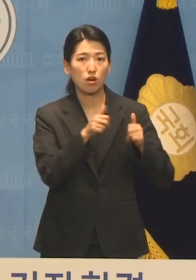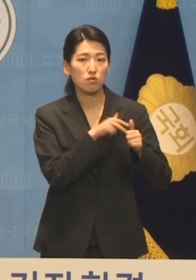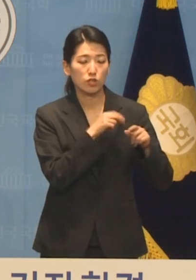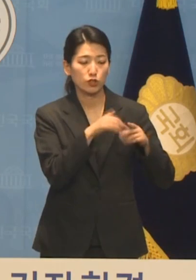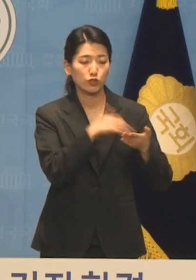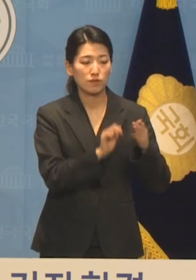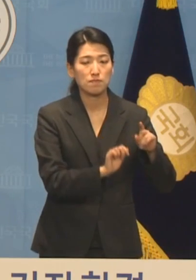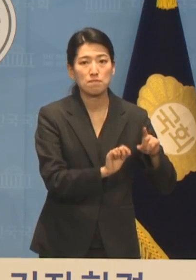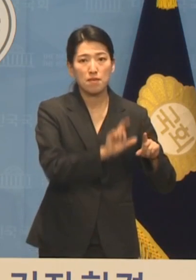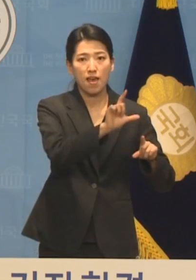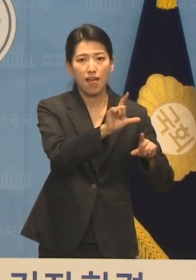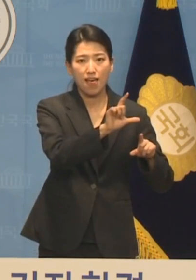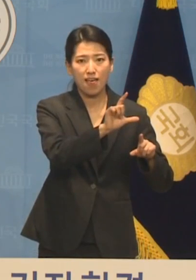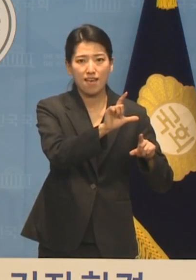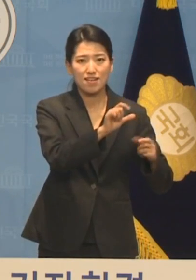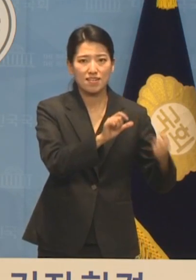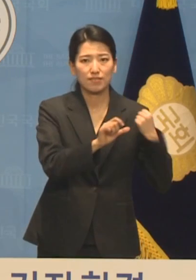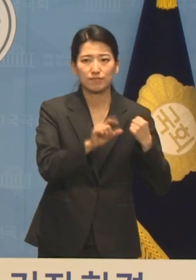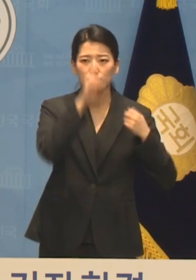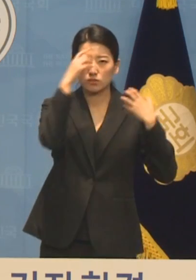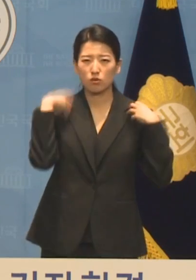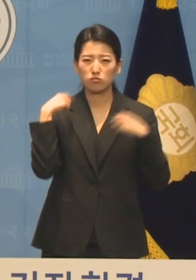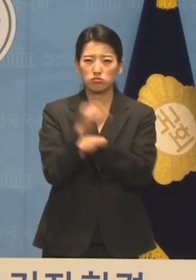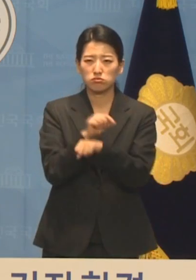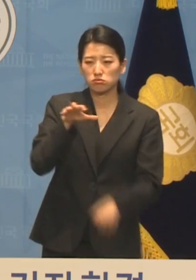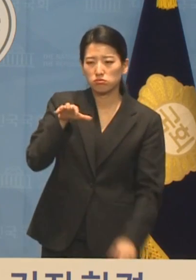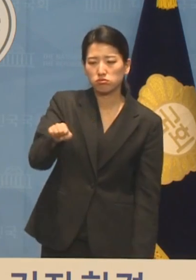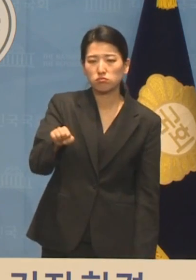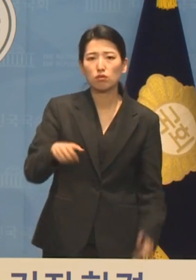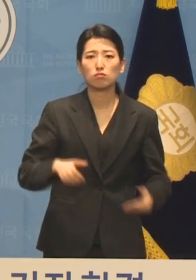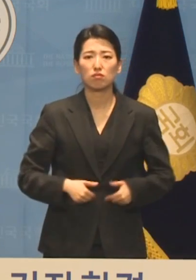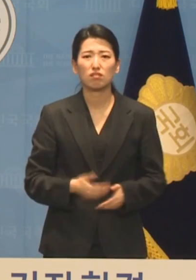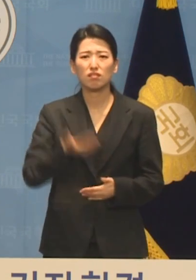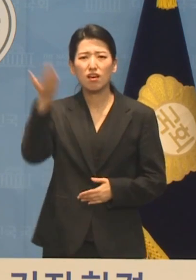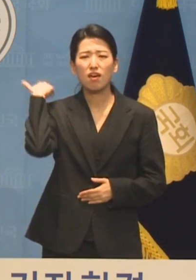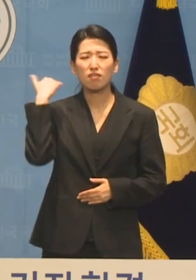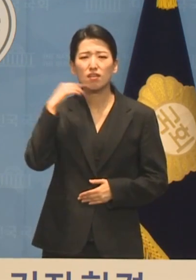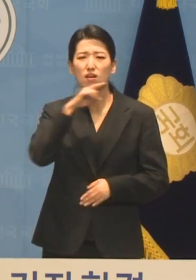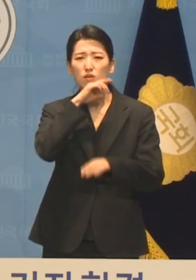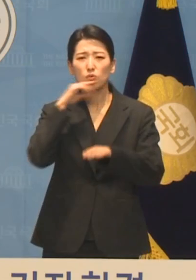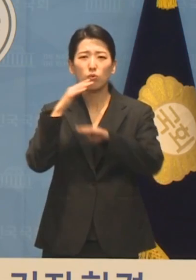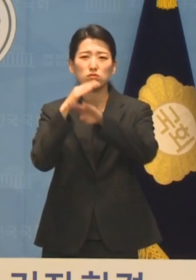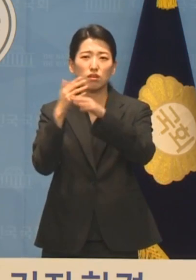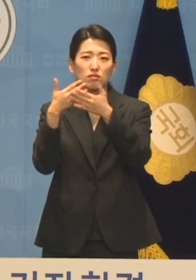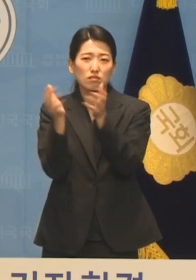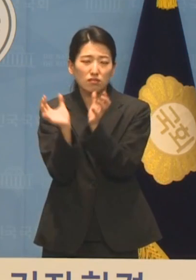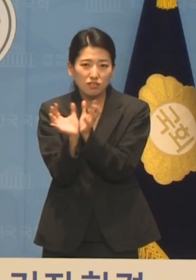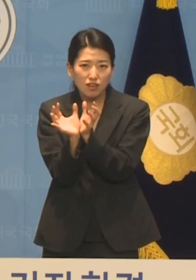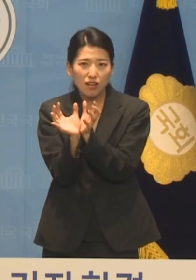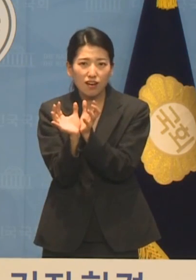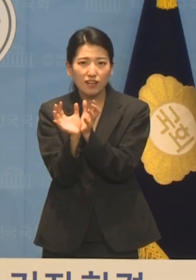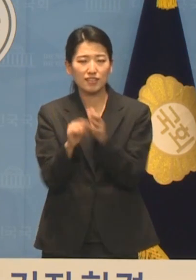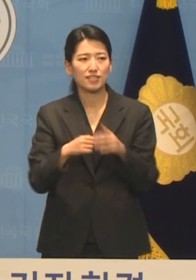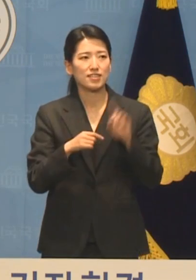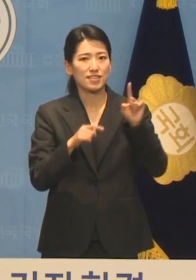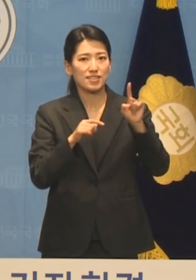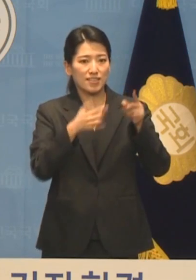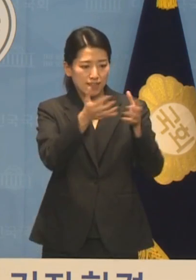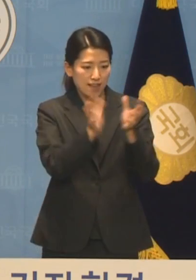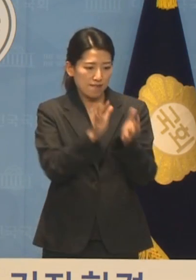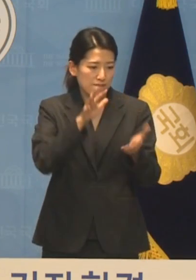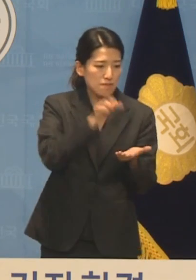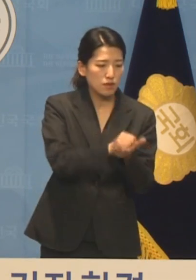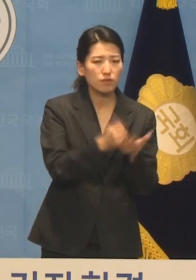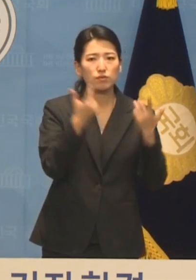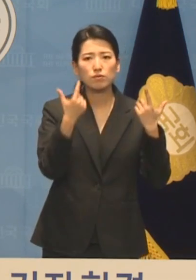국가의 행정권을 장악한 것입니다. 마치 공산당이 일당 독재로 행정권을 장악한 것과 같습니다. 심지어